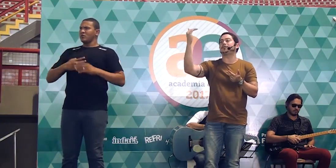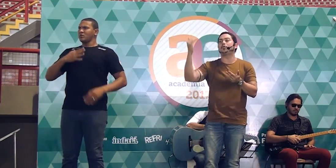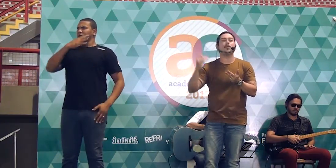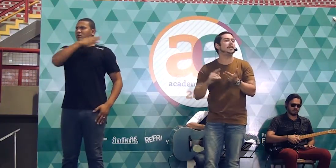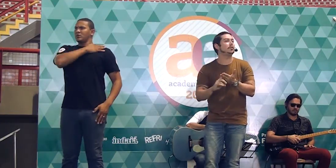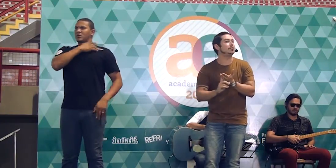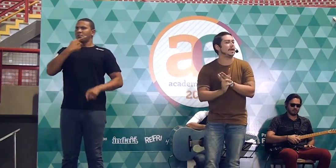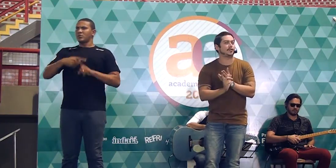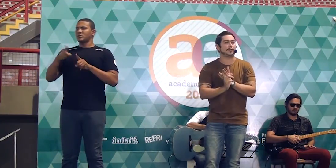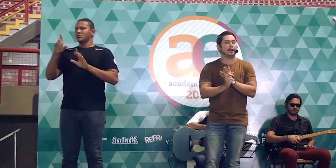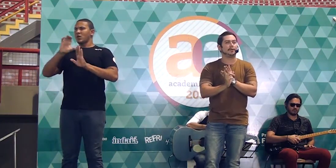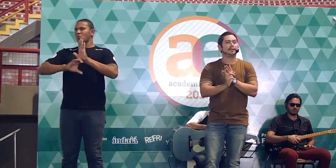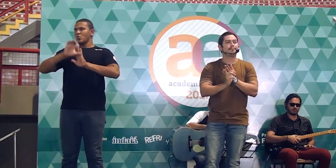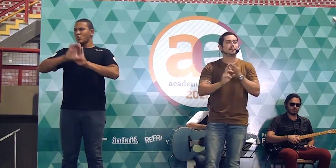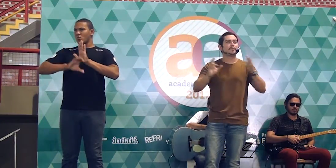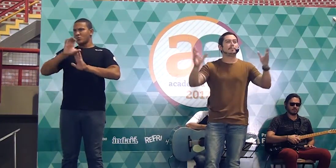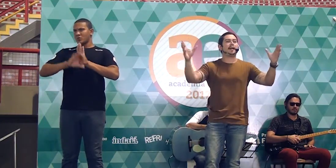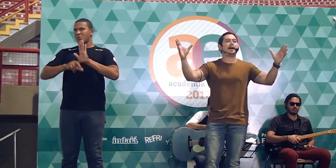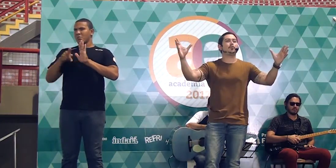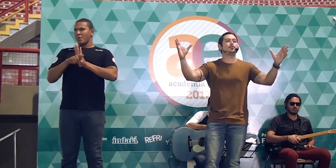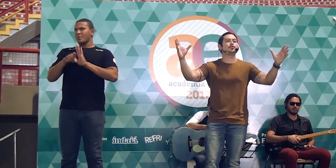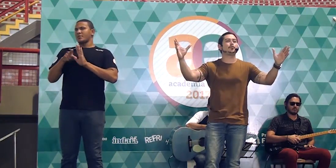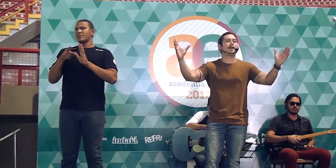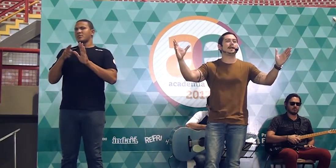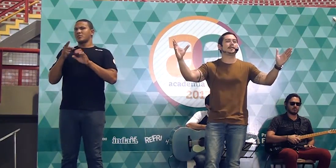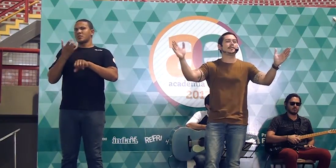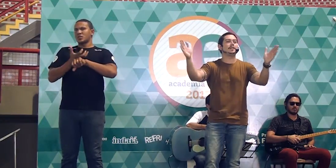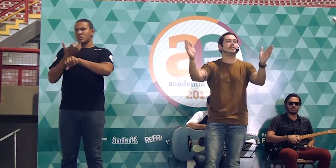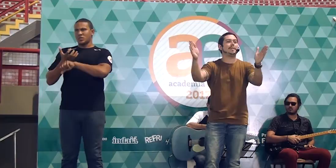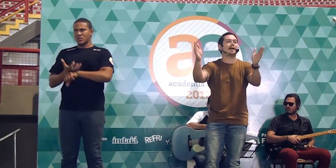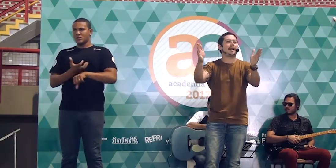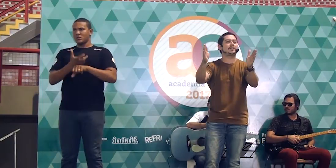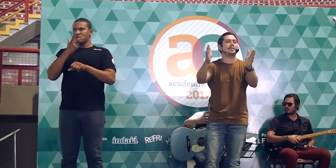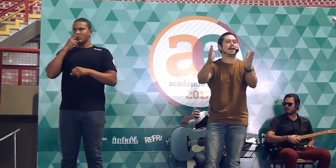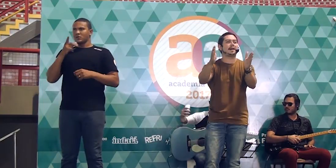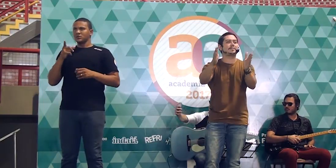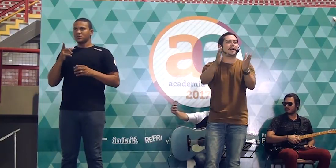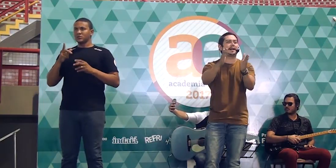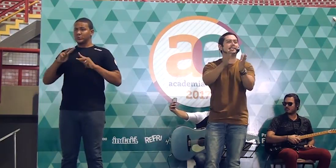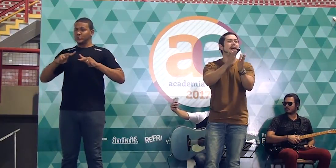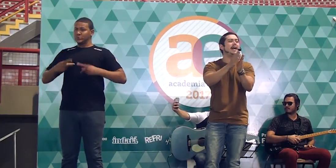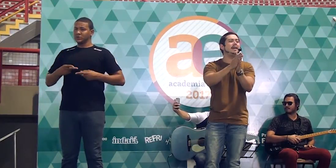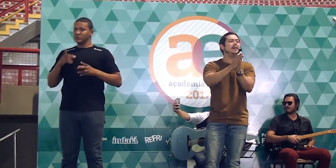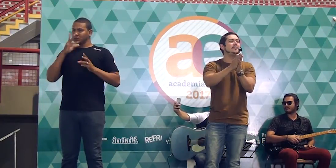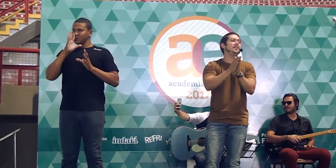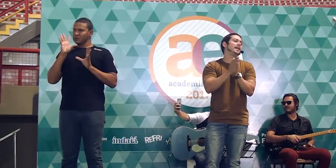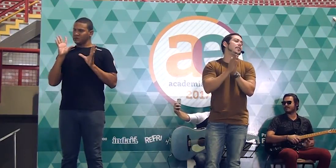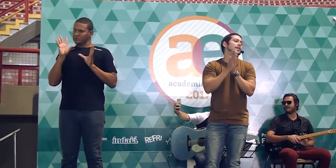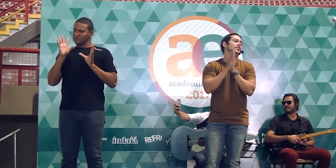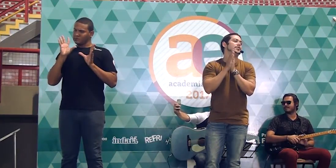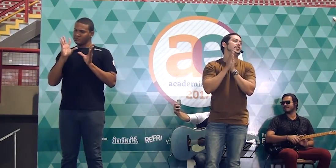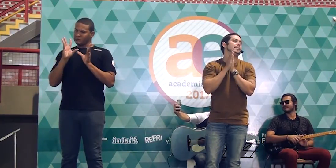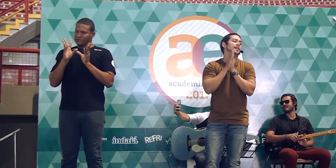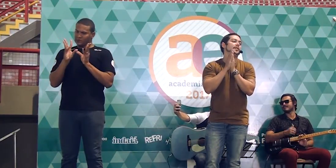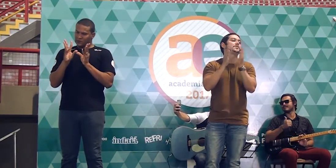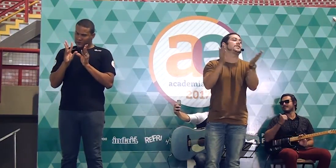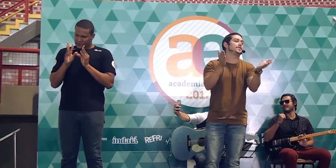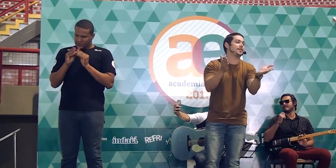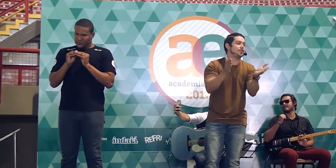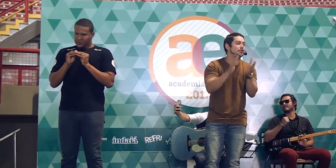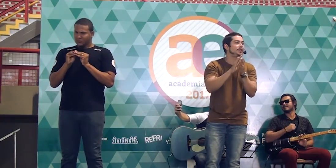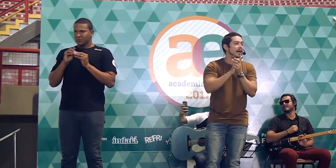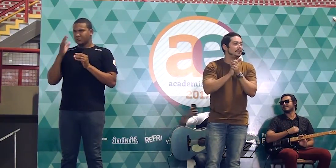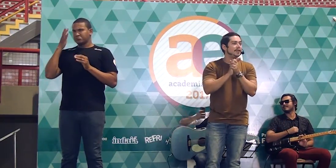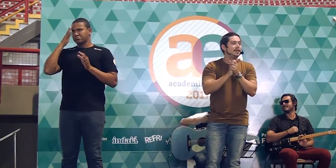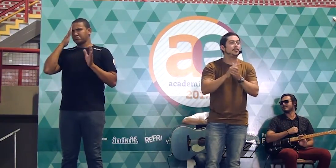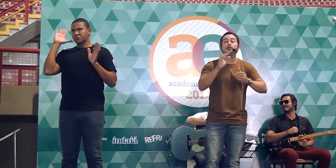a base do currículo nacional. Pegaram o curso de humanas e esmagaram, até virar o que a gente chamava, não sei se